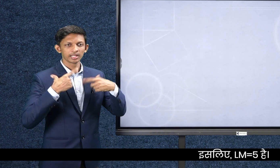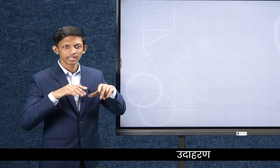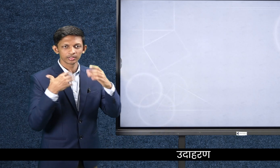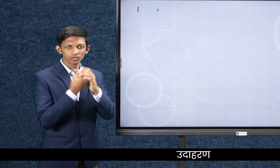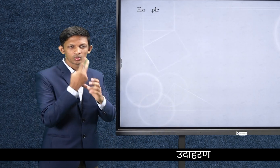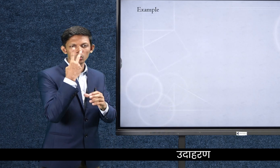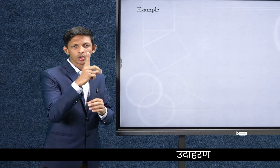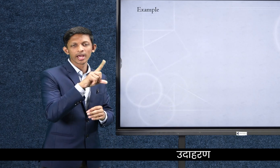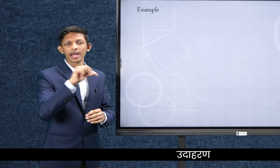उदाहरण,